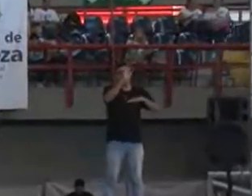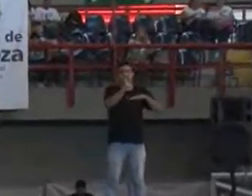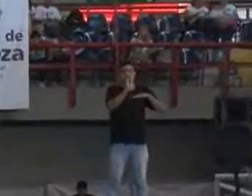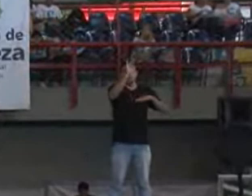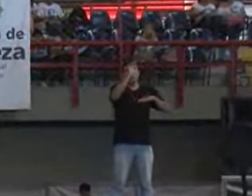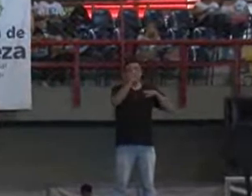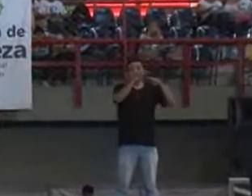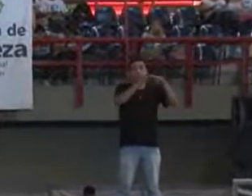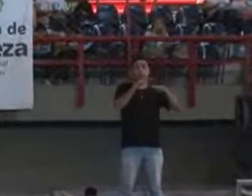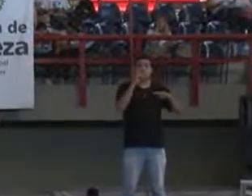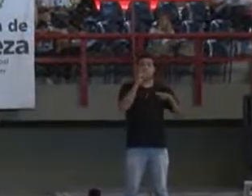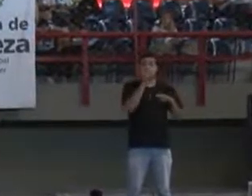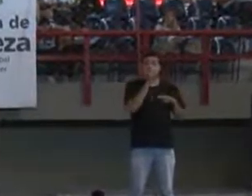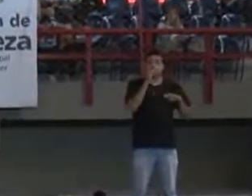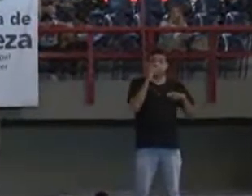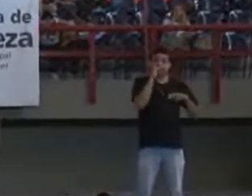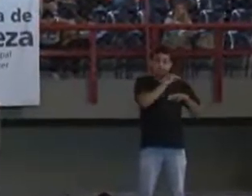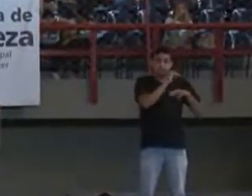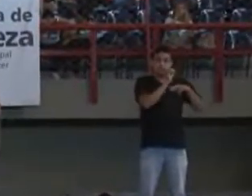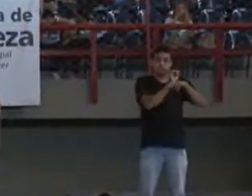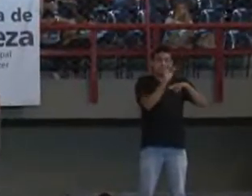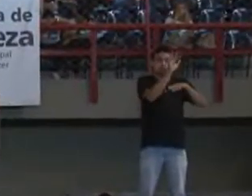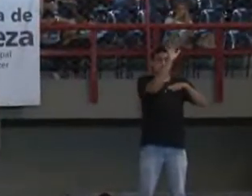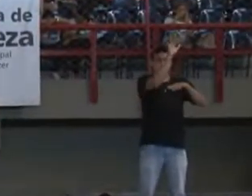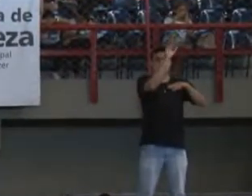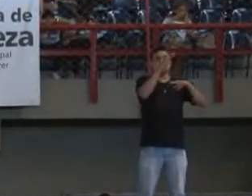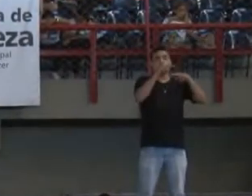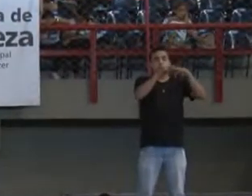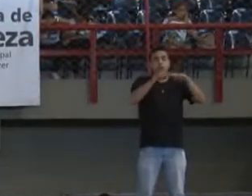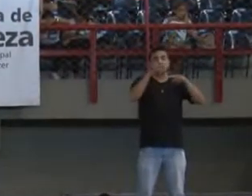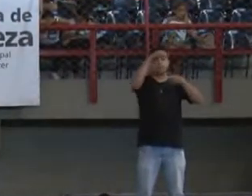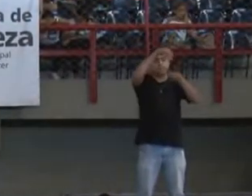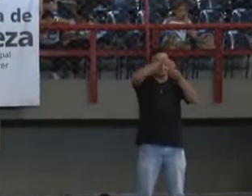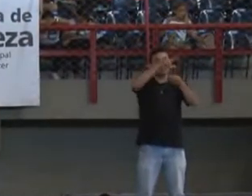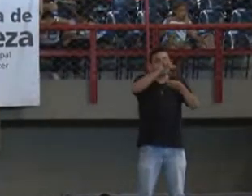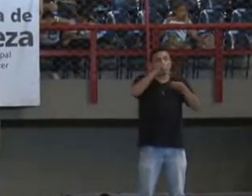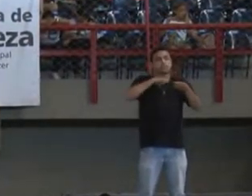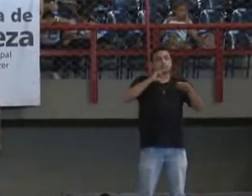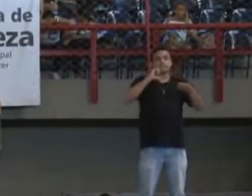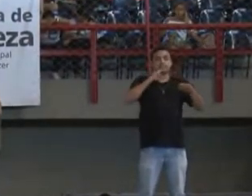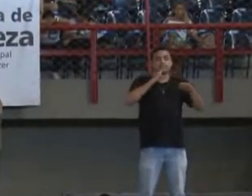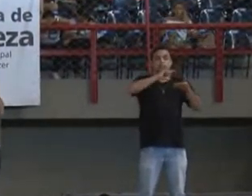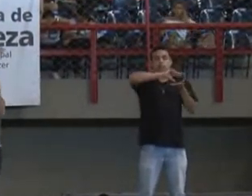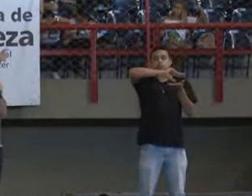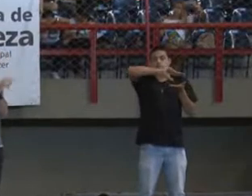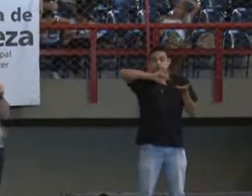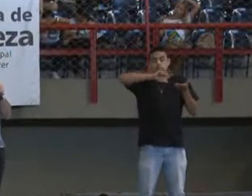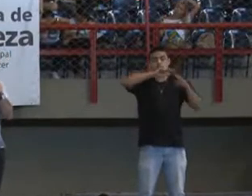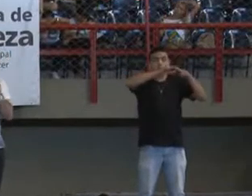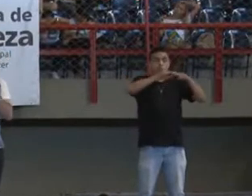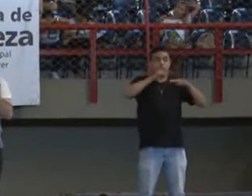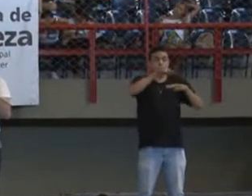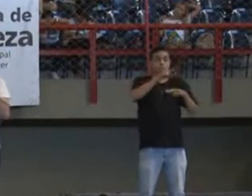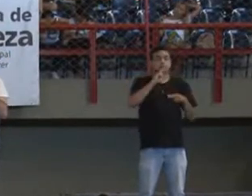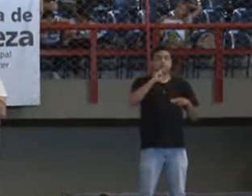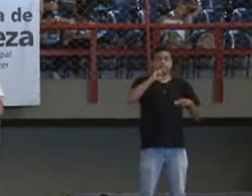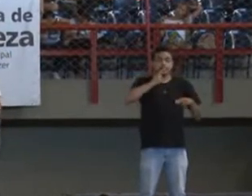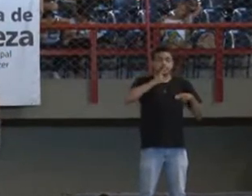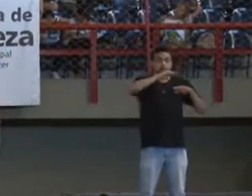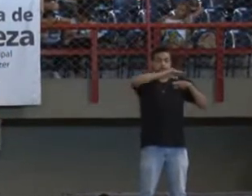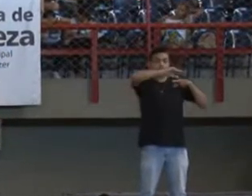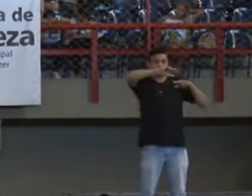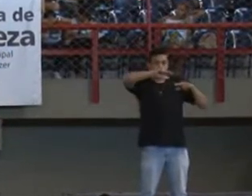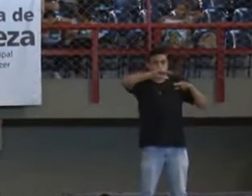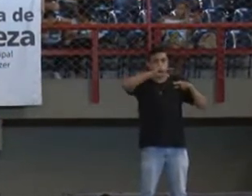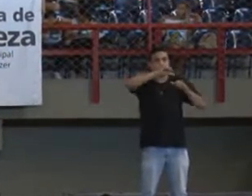quente evapora muito, ela vai ter maior concentração de sais. Então a salinidade,